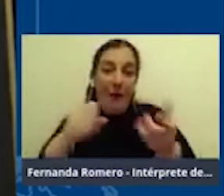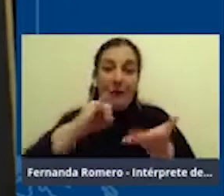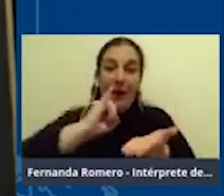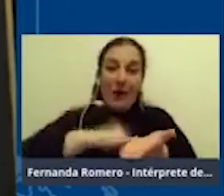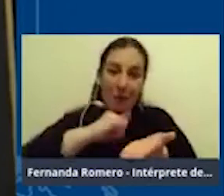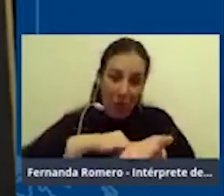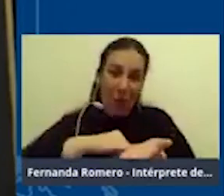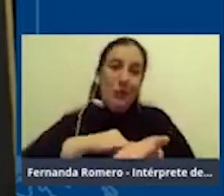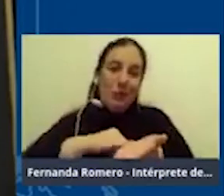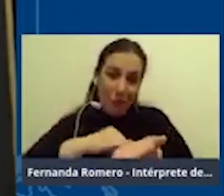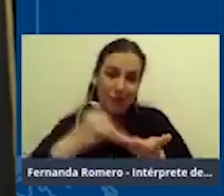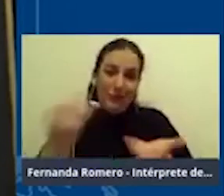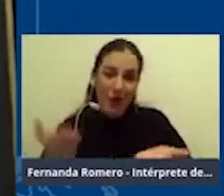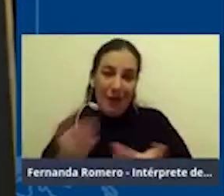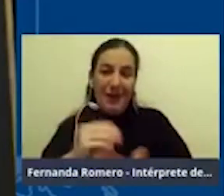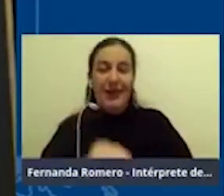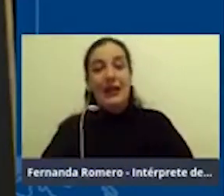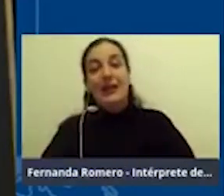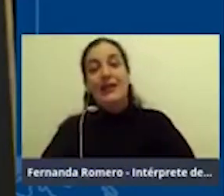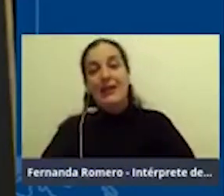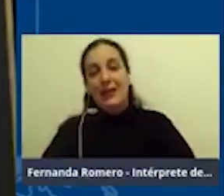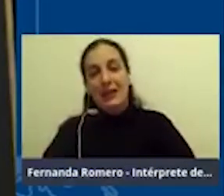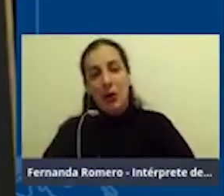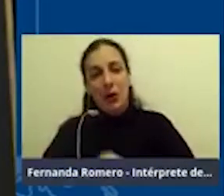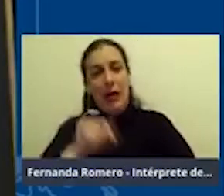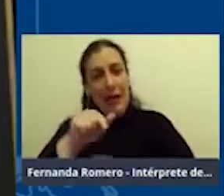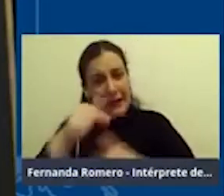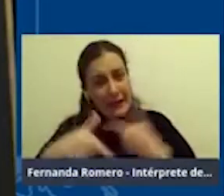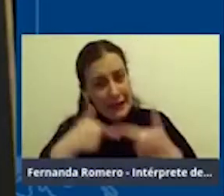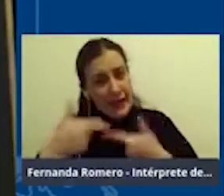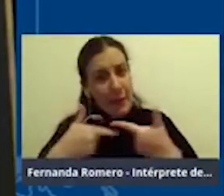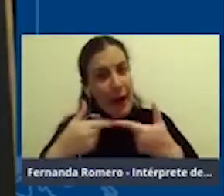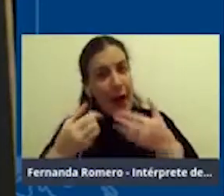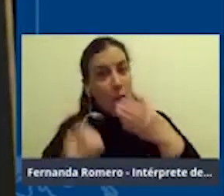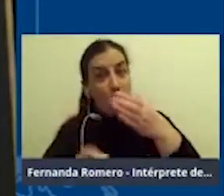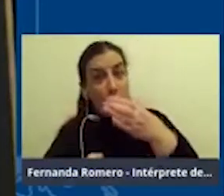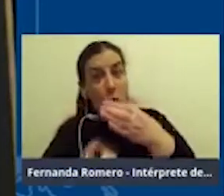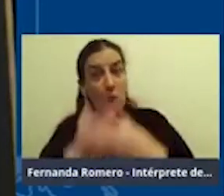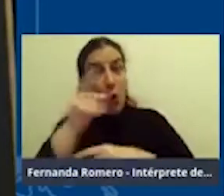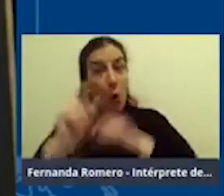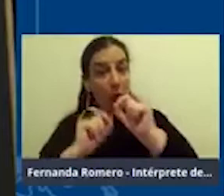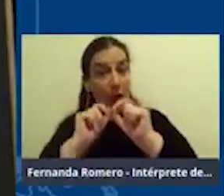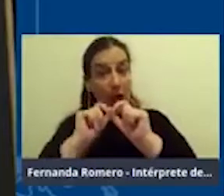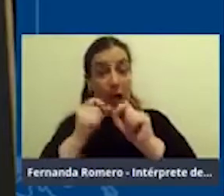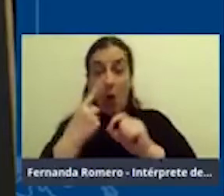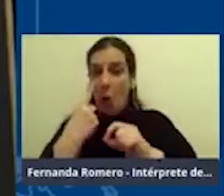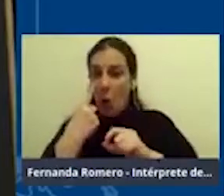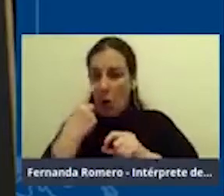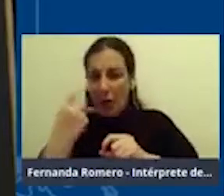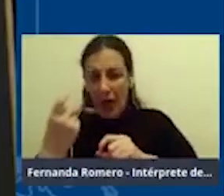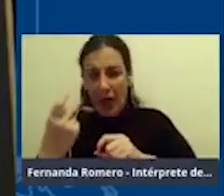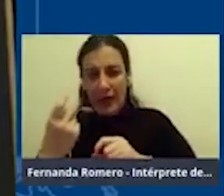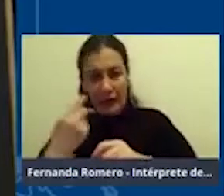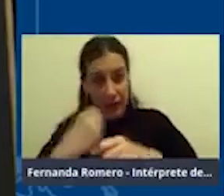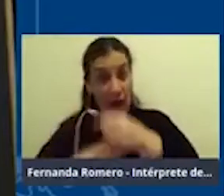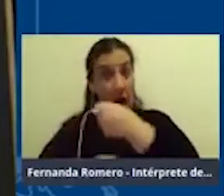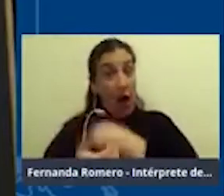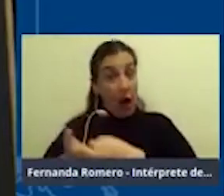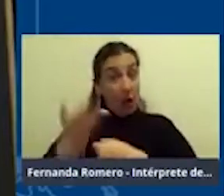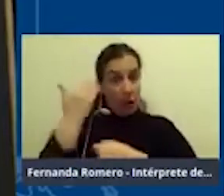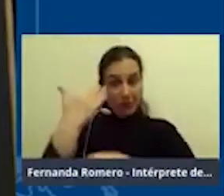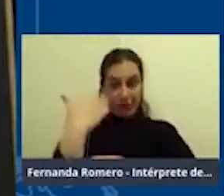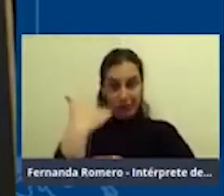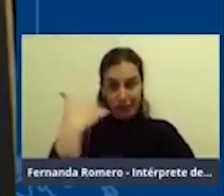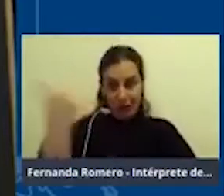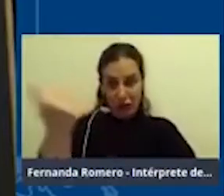para essas situações. Então, esse trabalho todo criou um interesse. No ano passado, eu fui convidada pelo